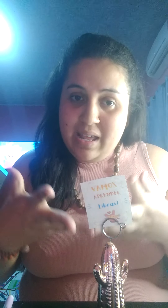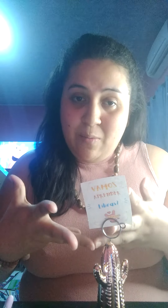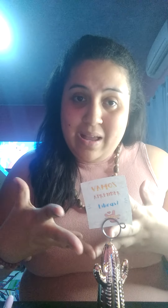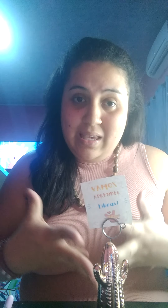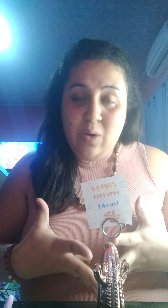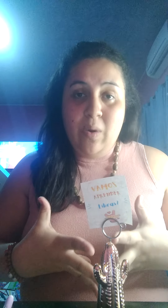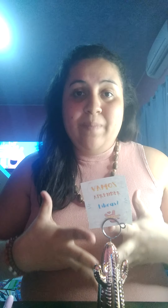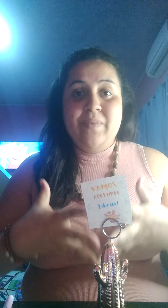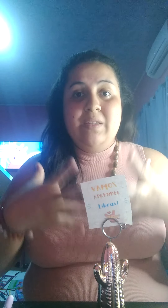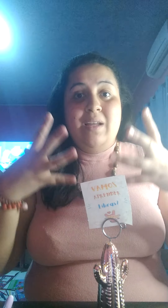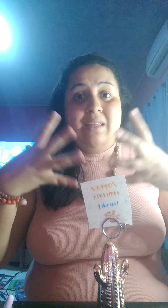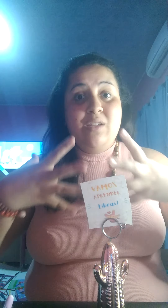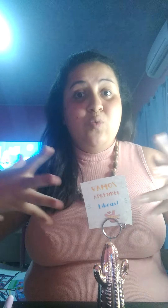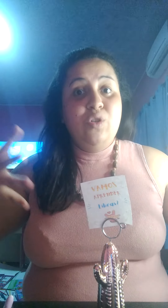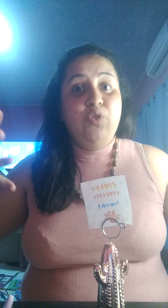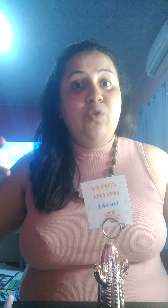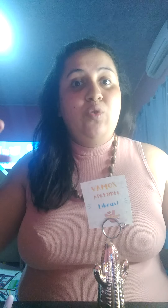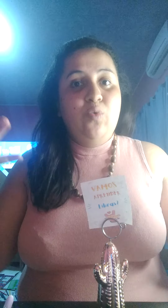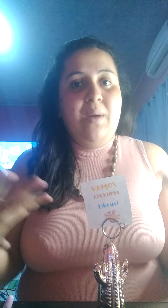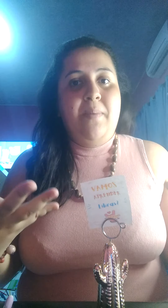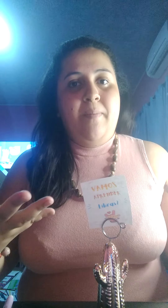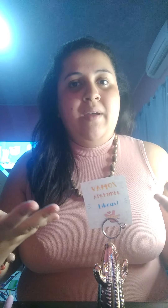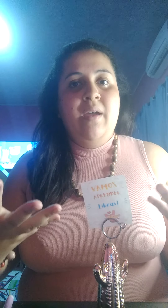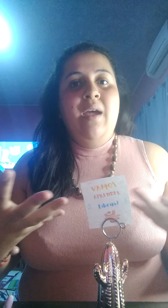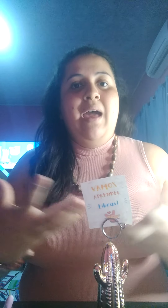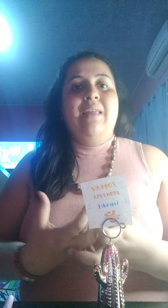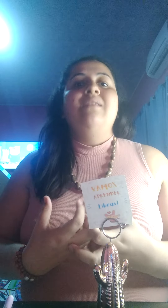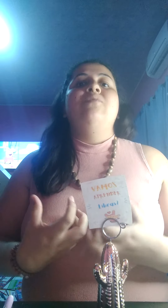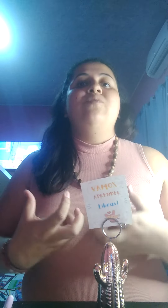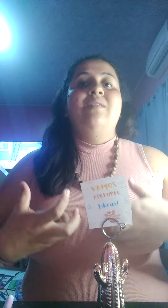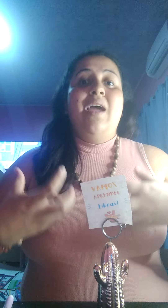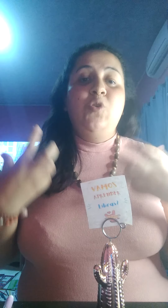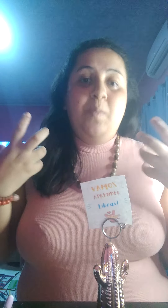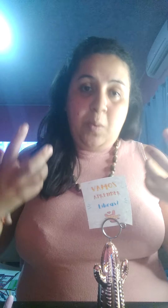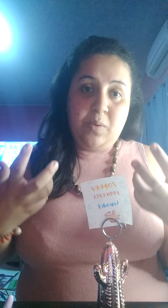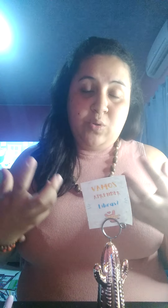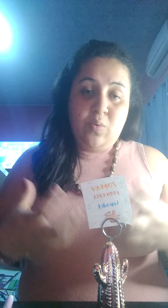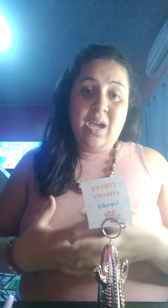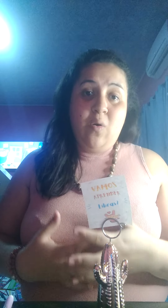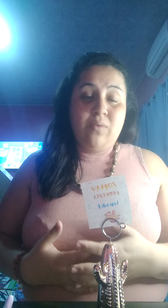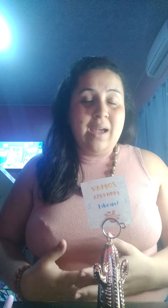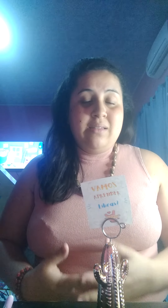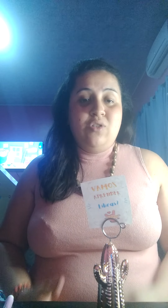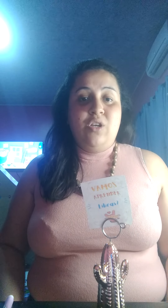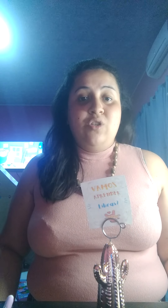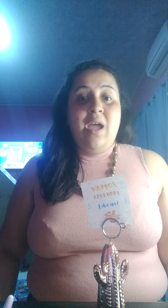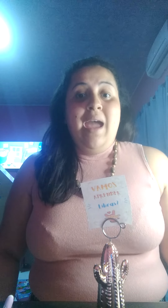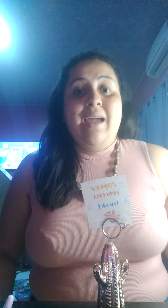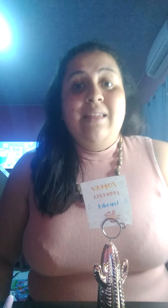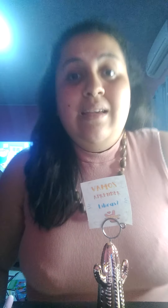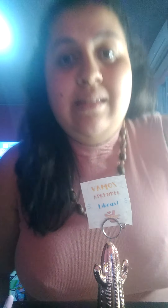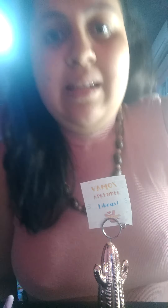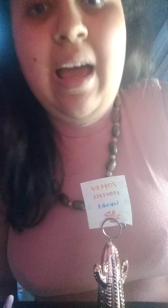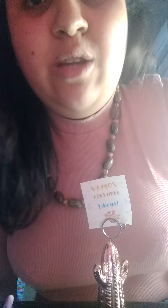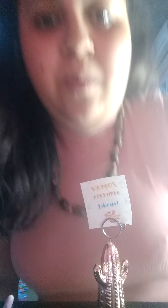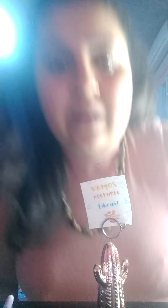uma língua, então ela tem a sua estrutura própria. Ela tem seus sinais próprios. O que acontece, gente, é que tem sinais, por